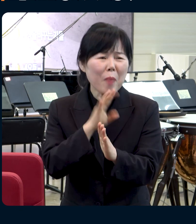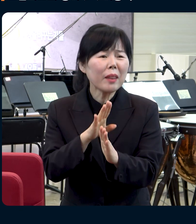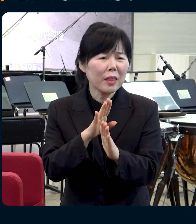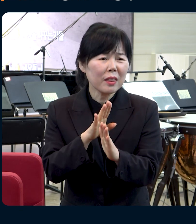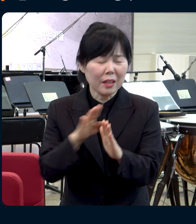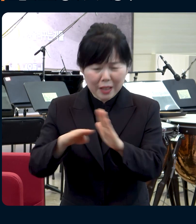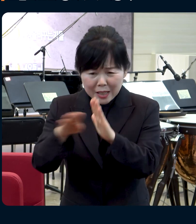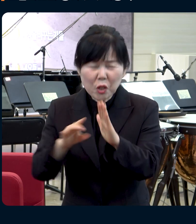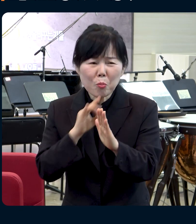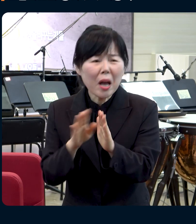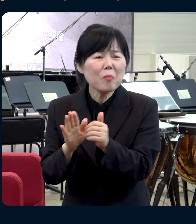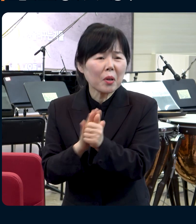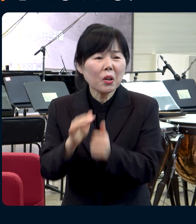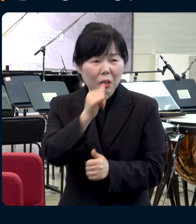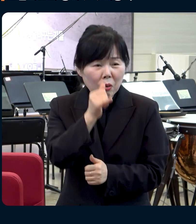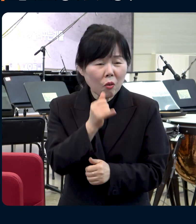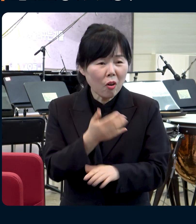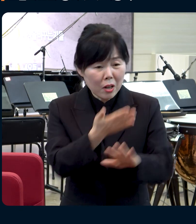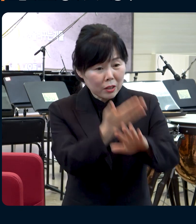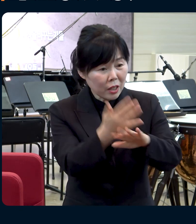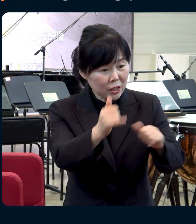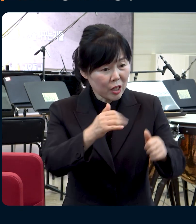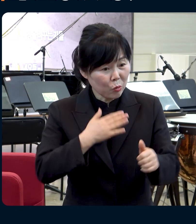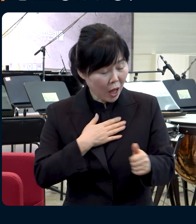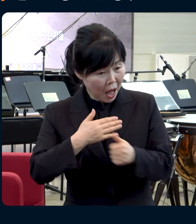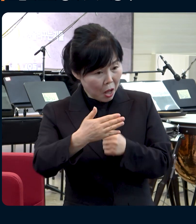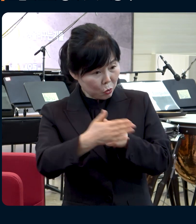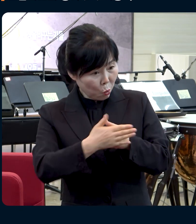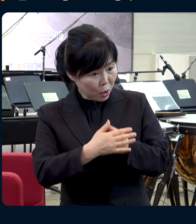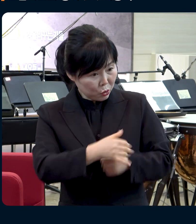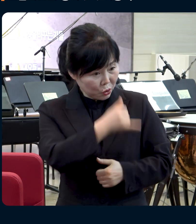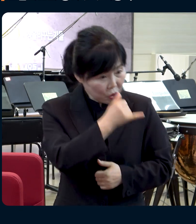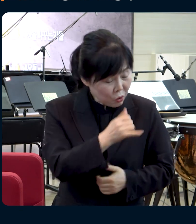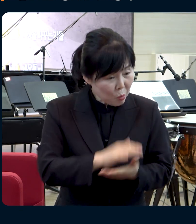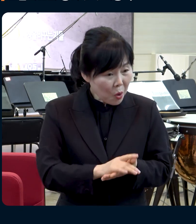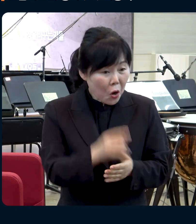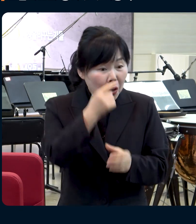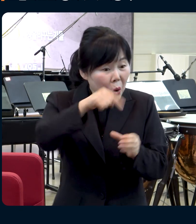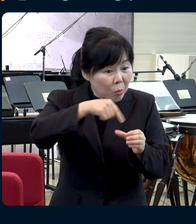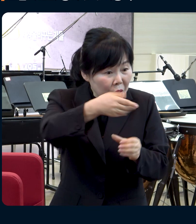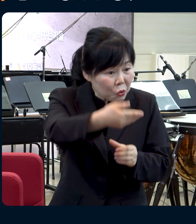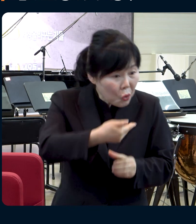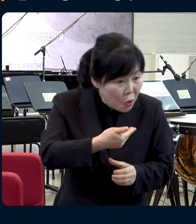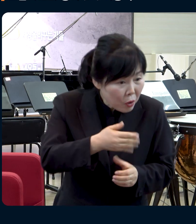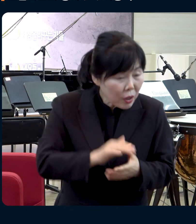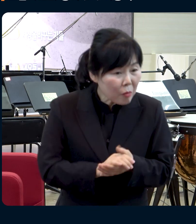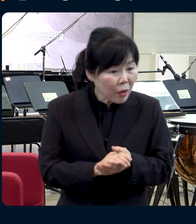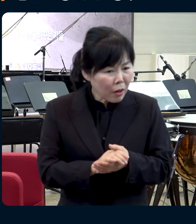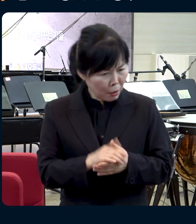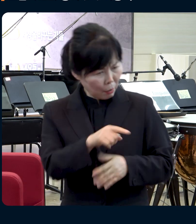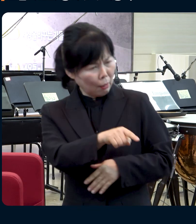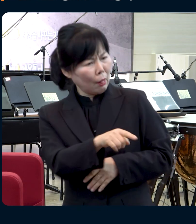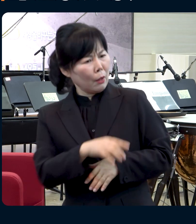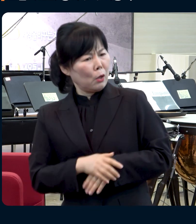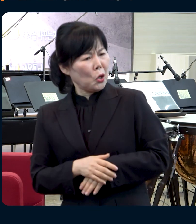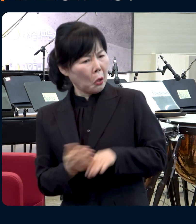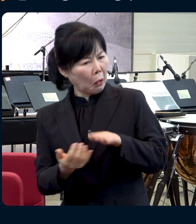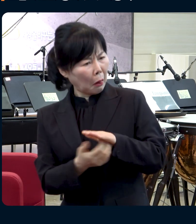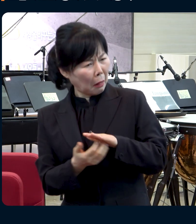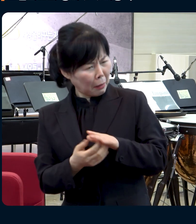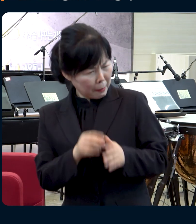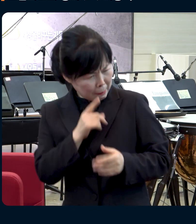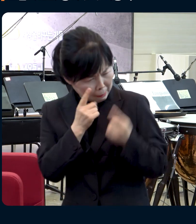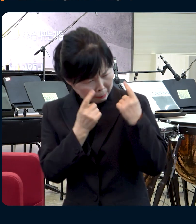그러다 보니까 남들이 왠지 나한테 뭔가를 잘해주고 뭔가 커피를 대접을 하고 뭔가 좋은 것을 이렇게 대접을 하면은요, 이렇게 눈을 이렇게